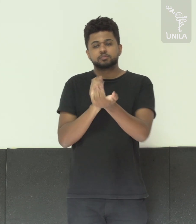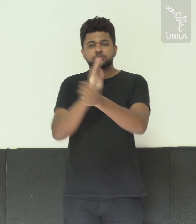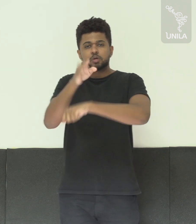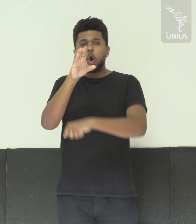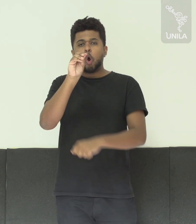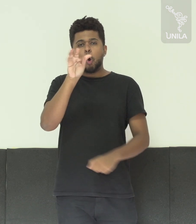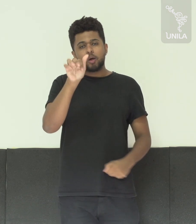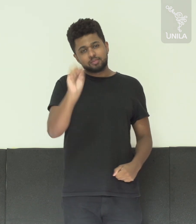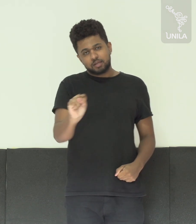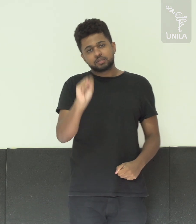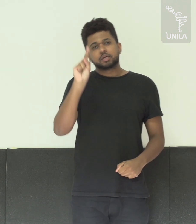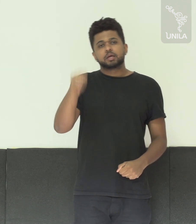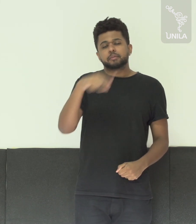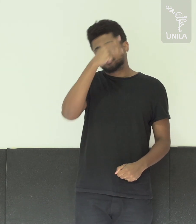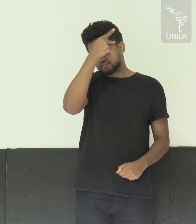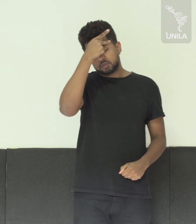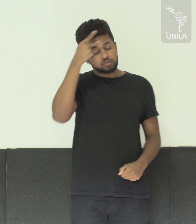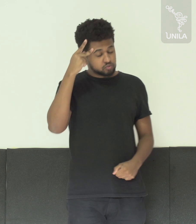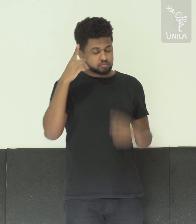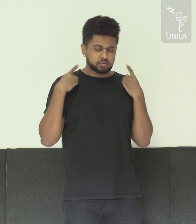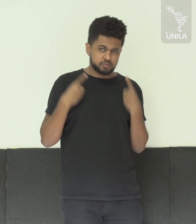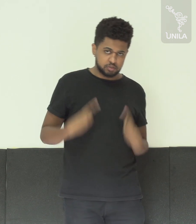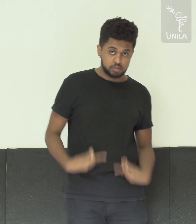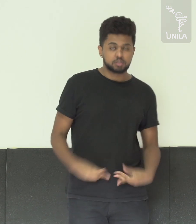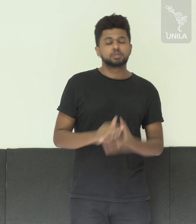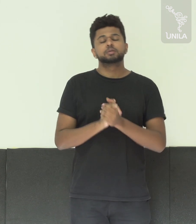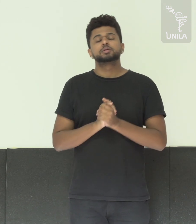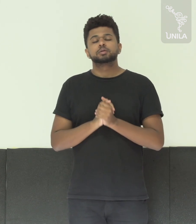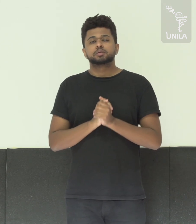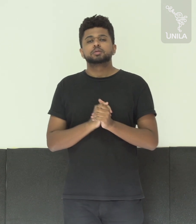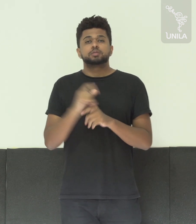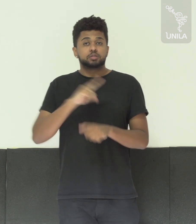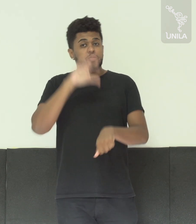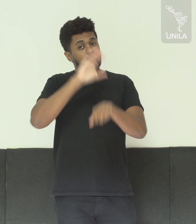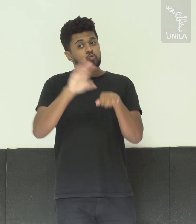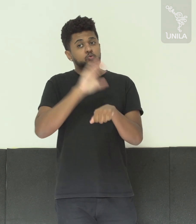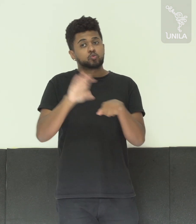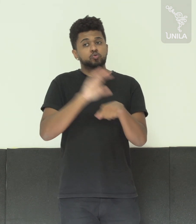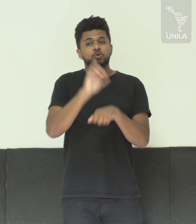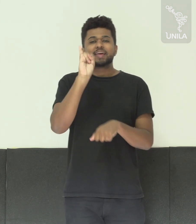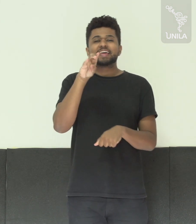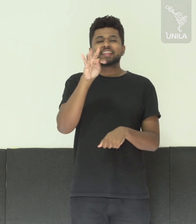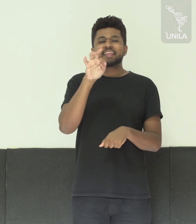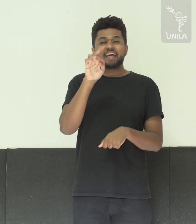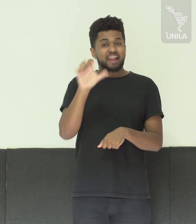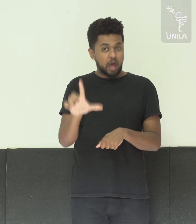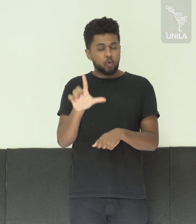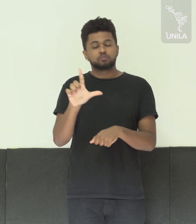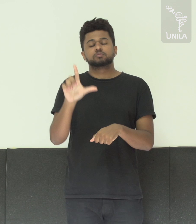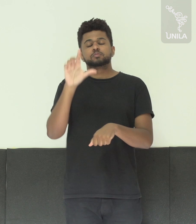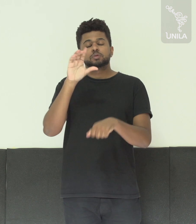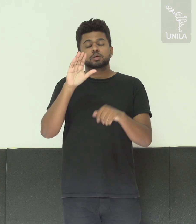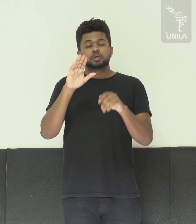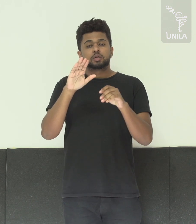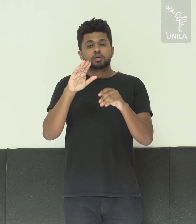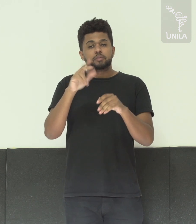cotas destinadas às pessoas com deficiência, a condição do curso integral do candidato em